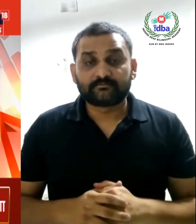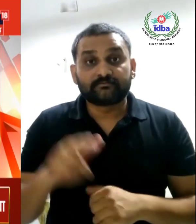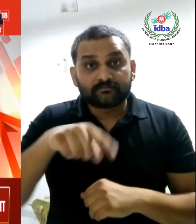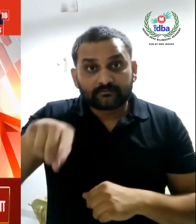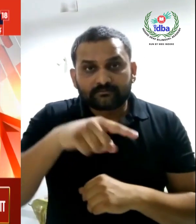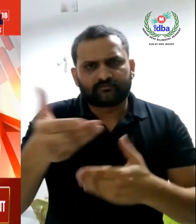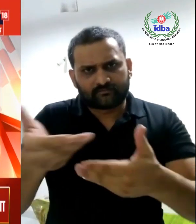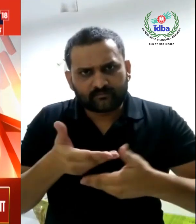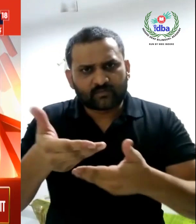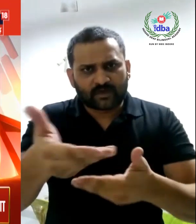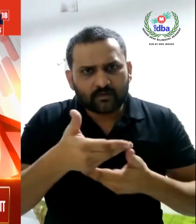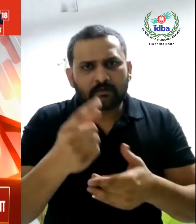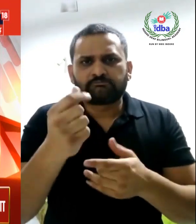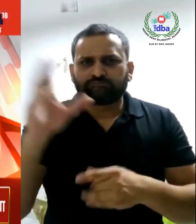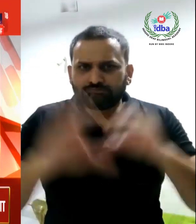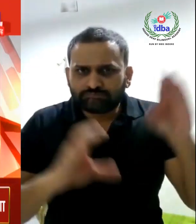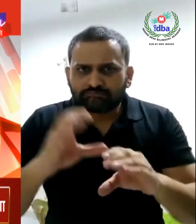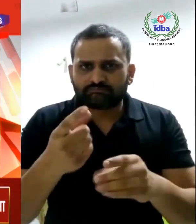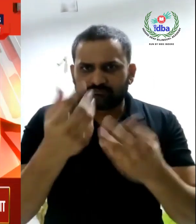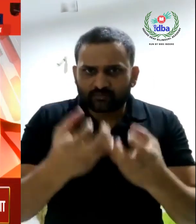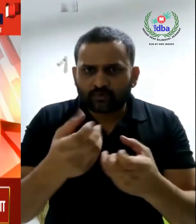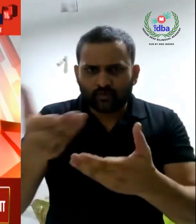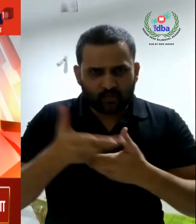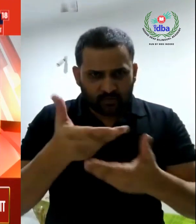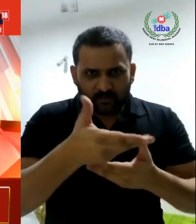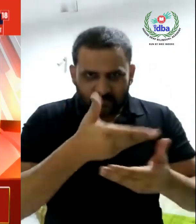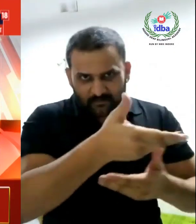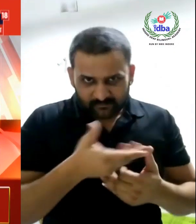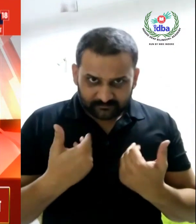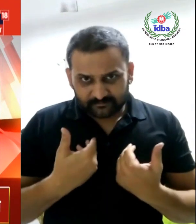उनको आमंत्रित करने, उनके निवेशकों को आमंत्रित करने की दृष्टि से